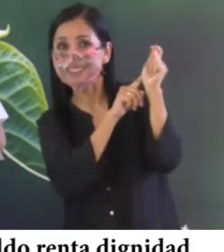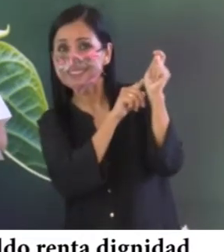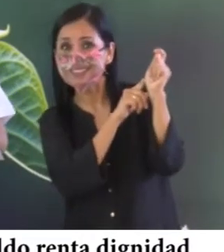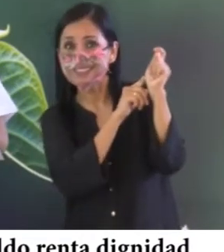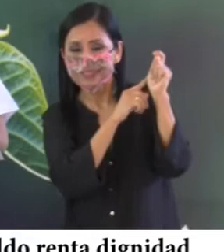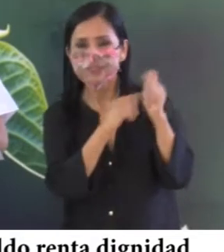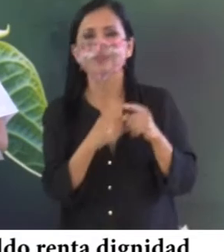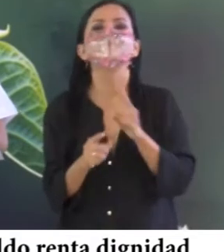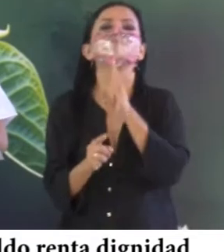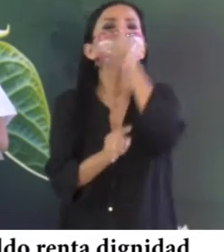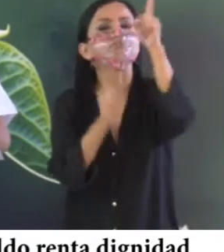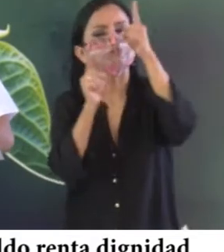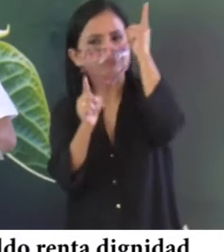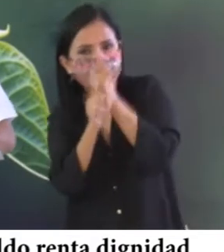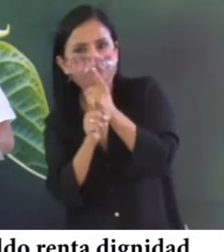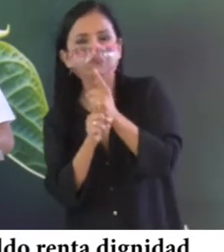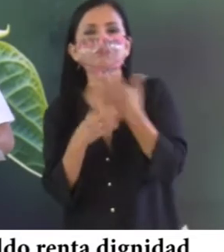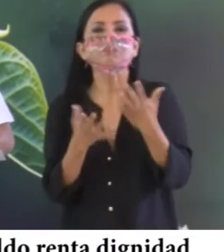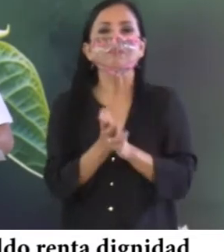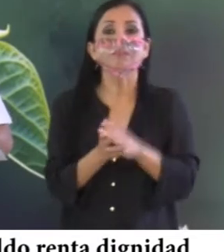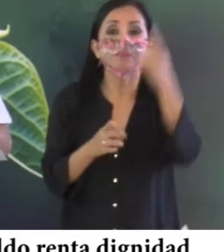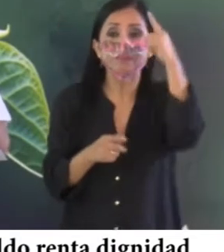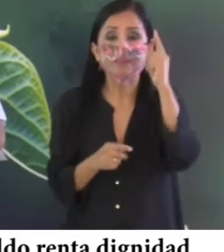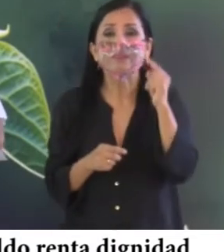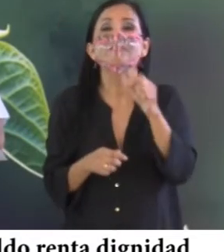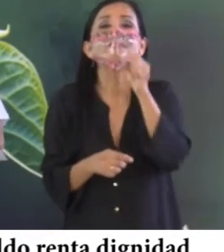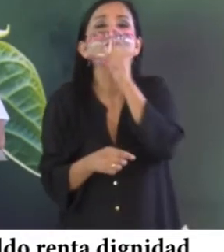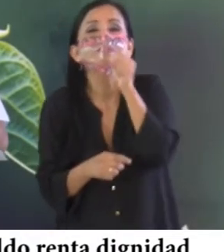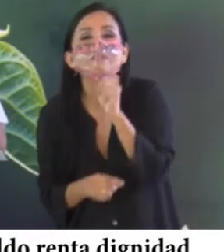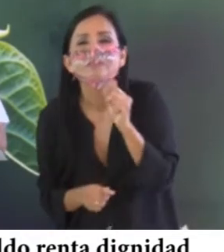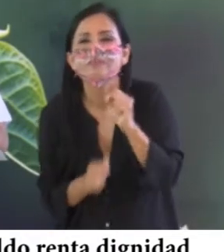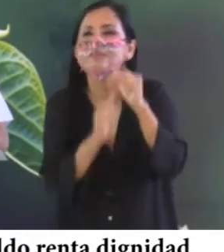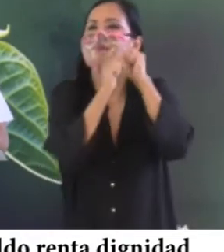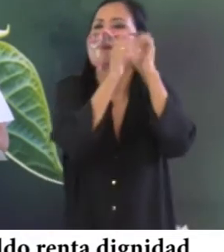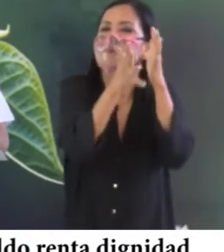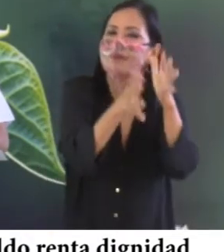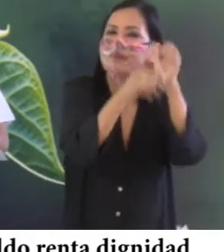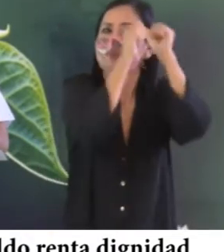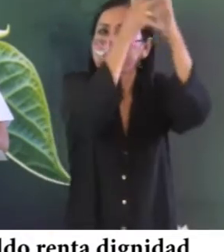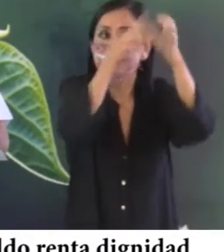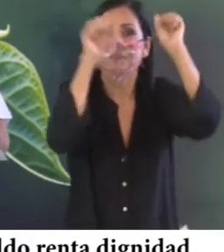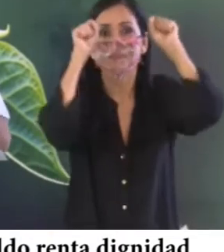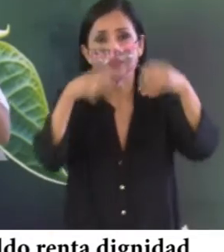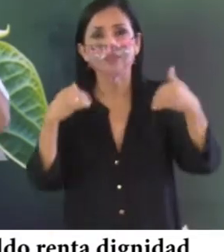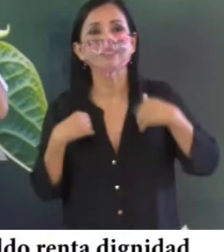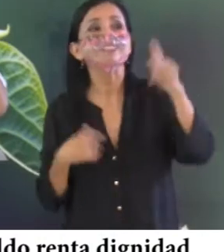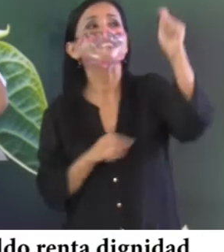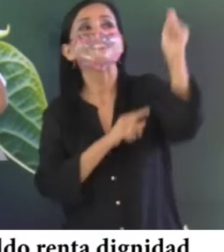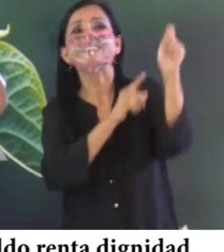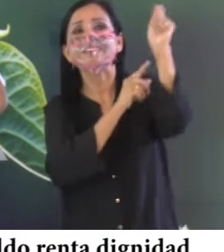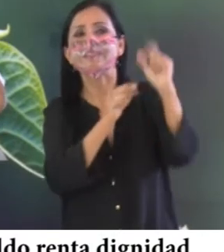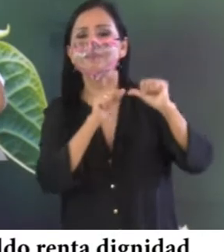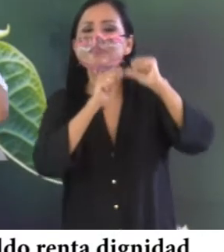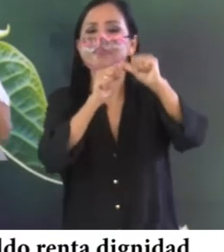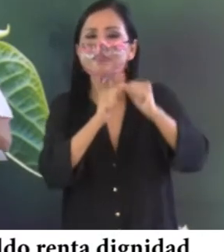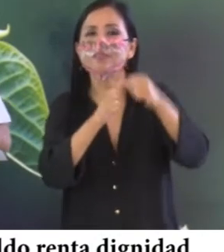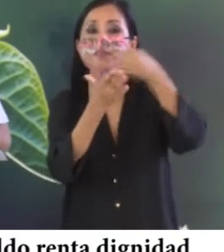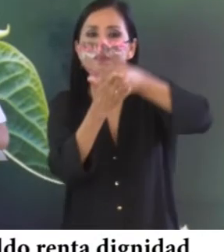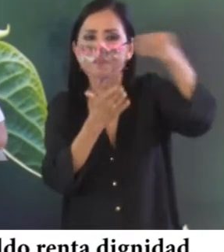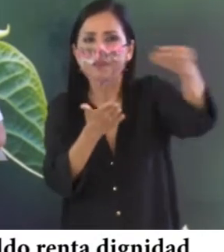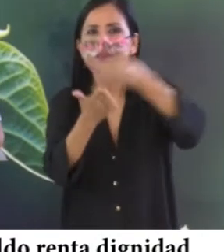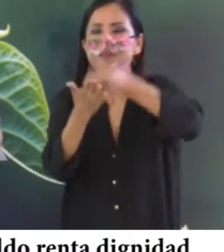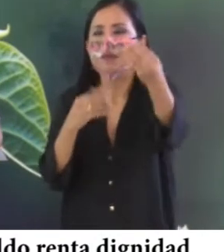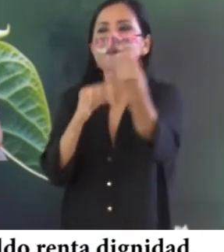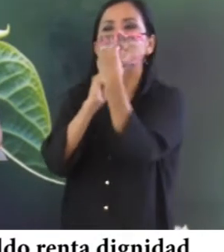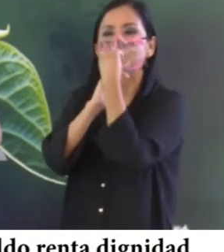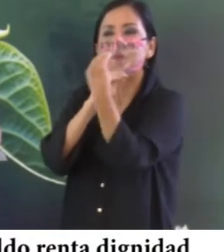una acertada medida para que nuestros abuelos, nuestras abuelas puedan tener con qué seguir comprando alimentos y